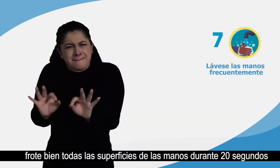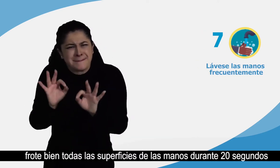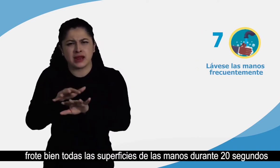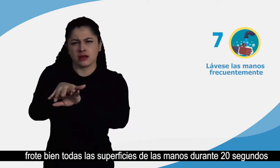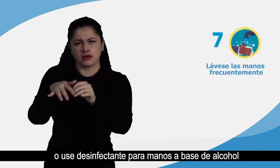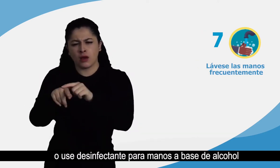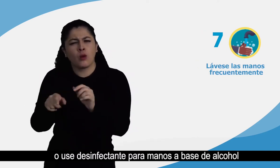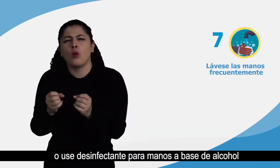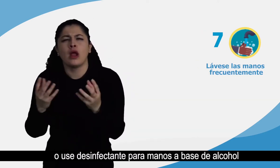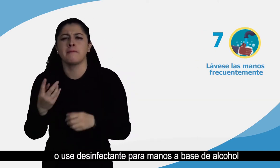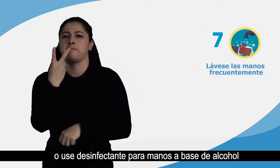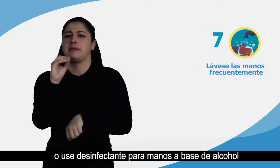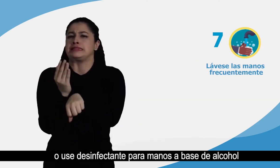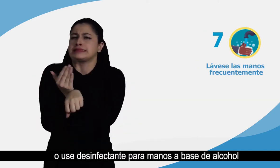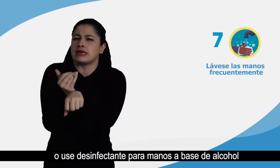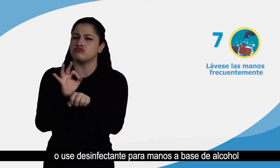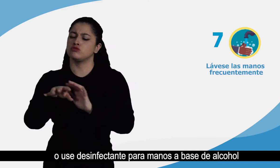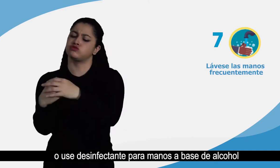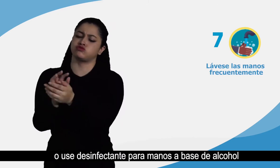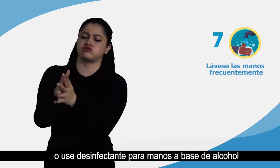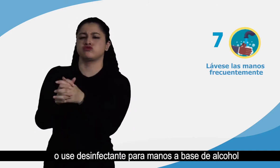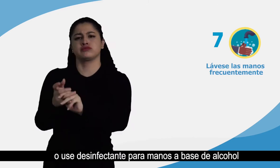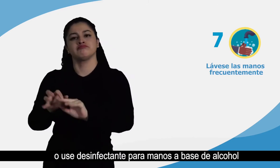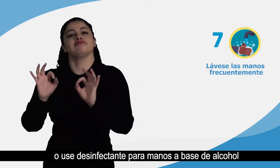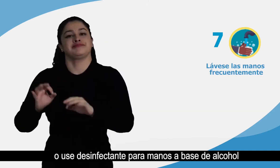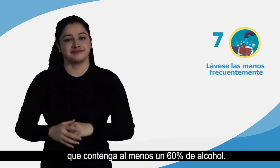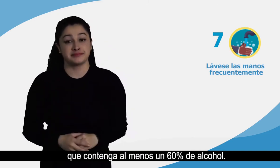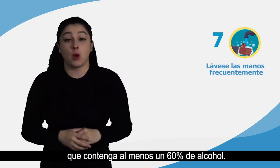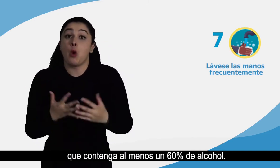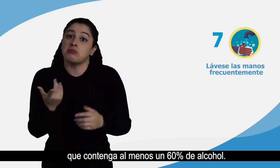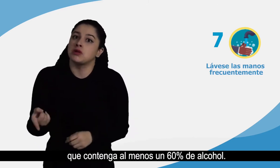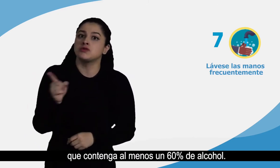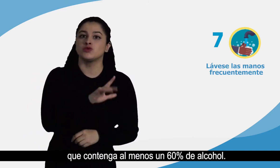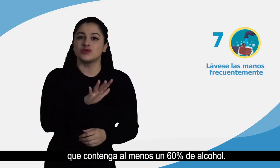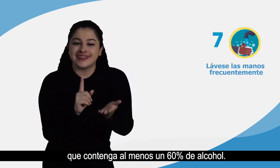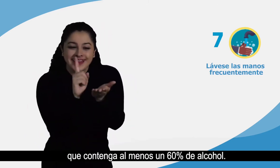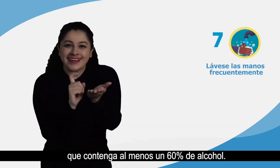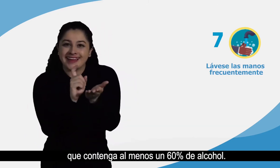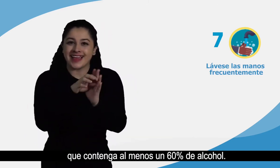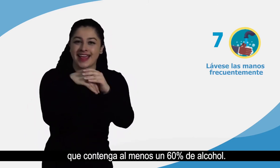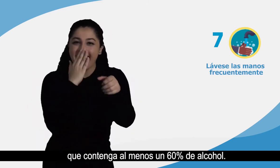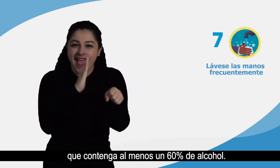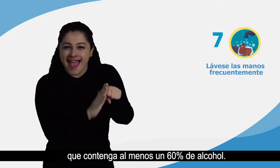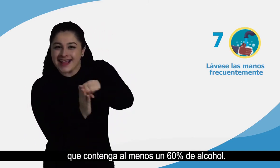O use desinfectante para manos a base de alcohol que contenga al menos un 60% de alcohol